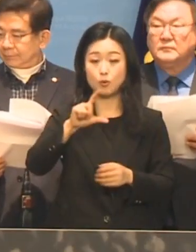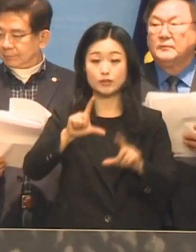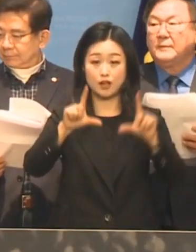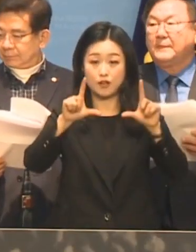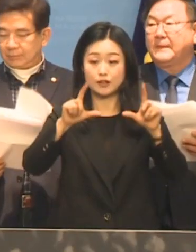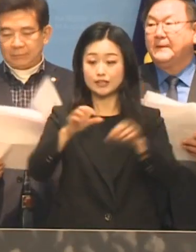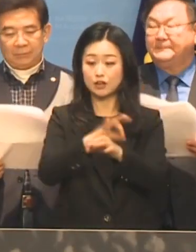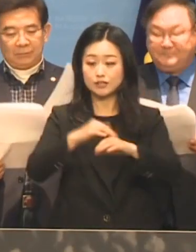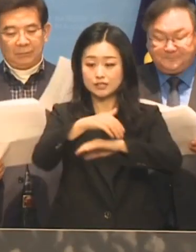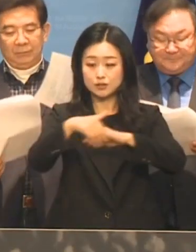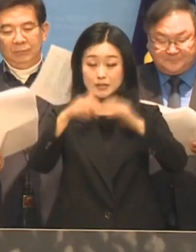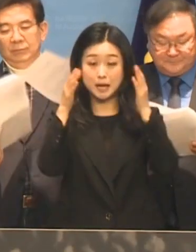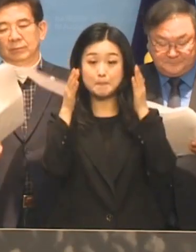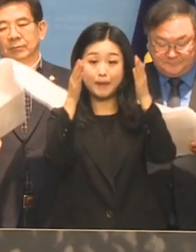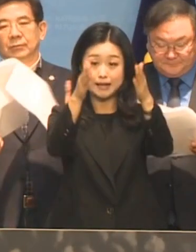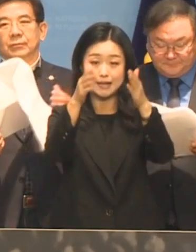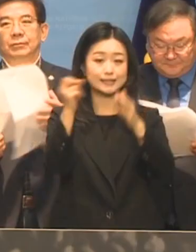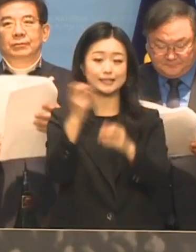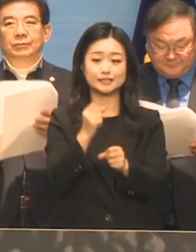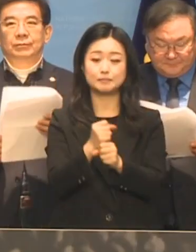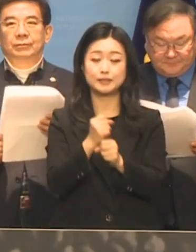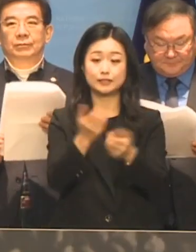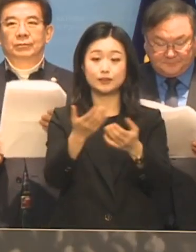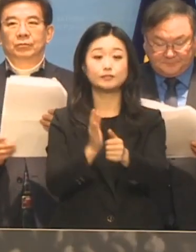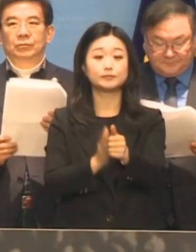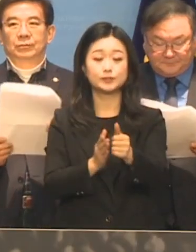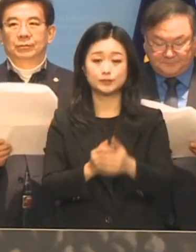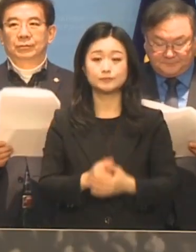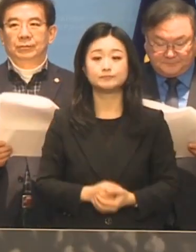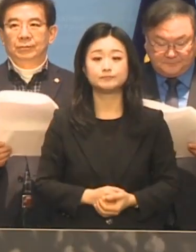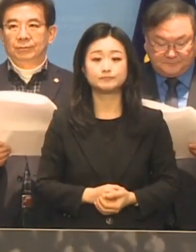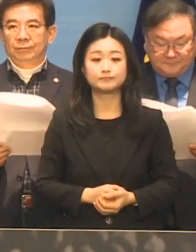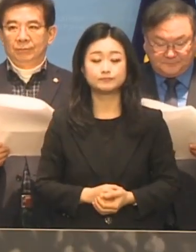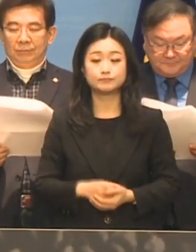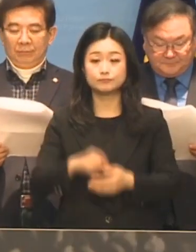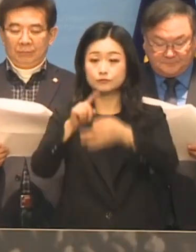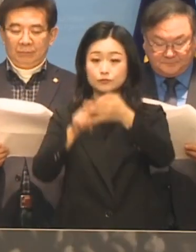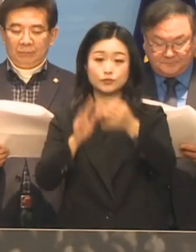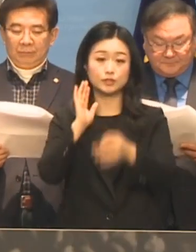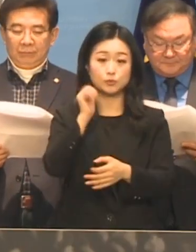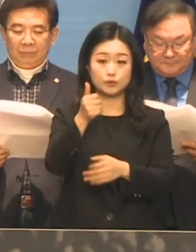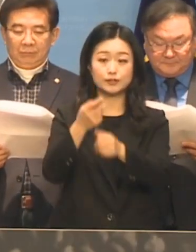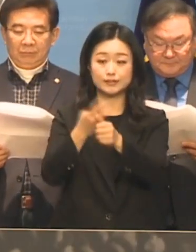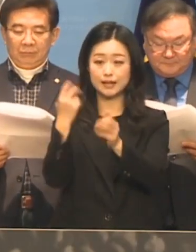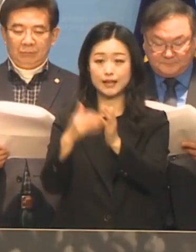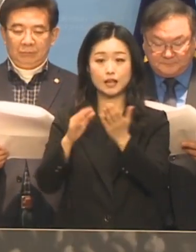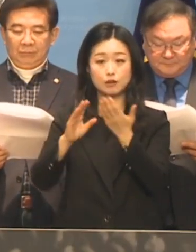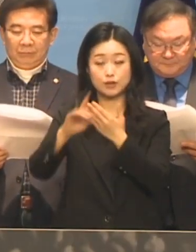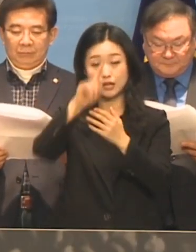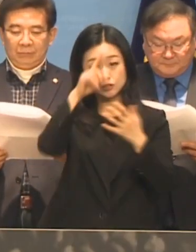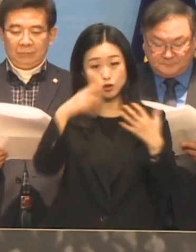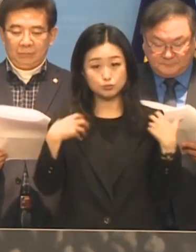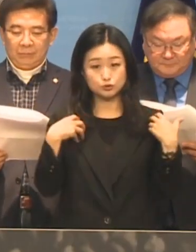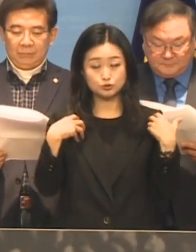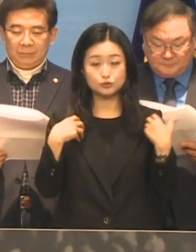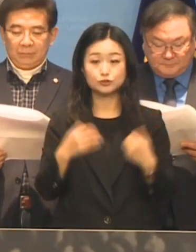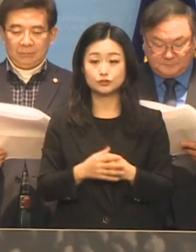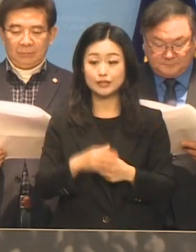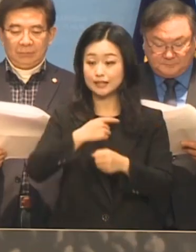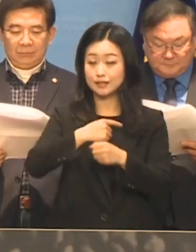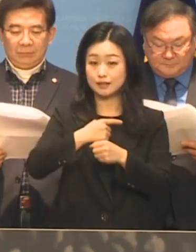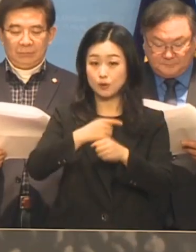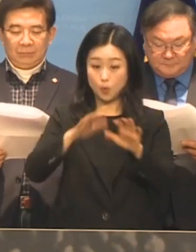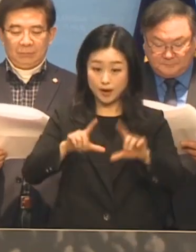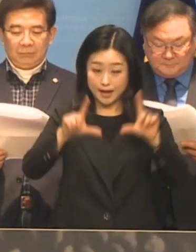2025년 경제정책 방향을 다시 점검해야 합니다. 윤석열 대통령 탄핵 이후 정부는 2025년